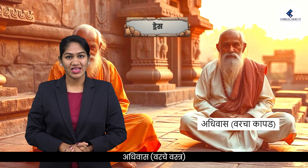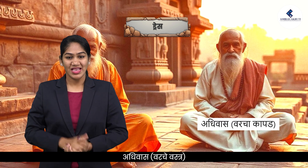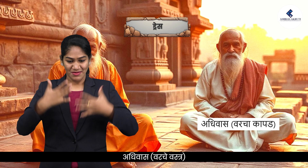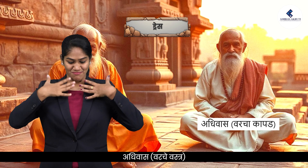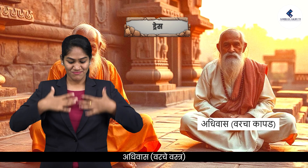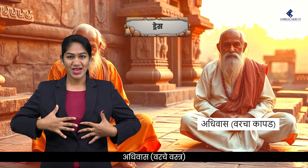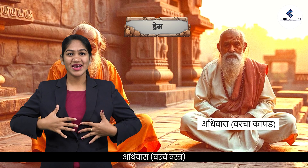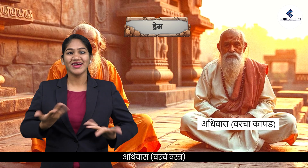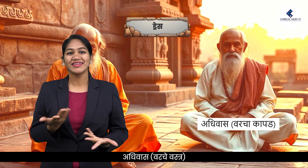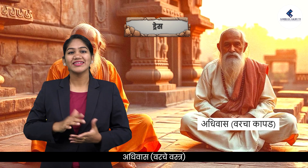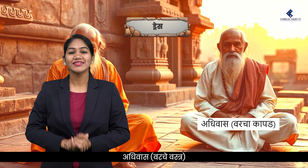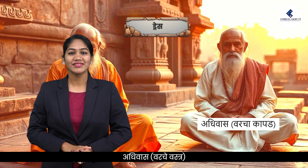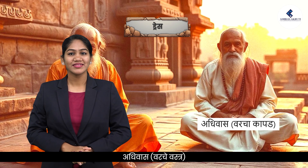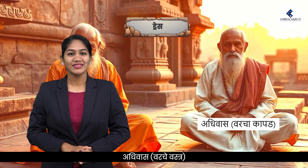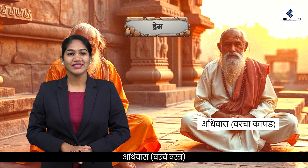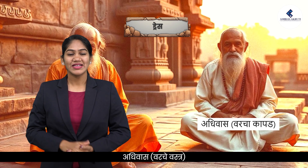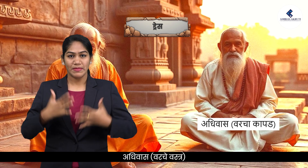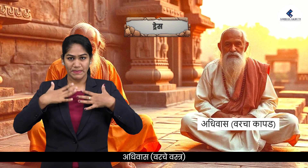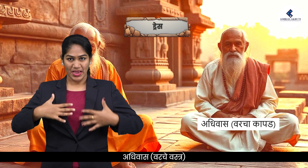अधिवास वरचे वस्त्र